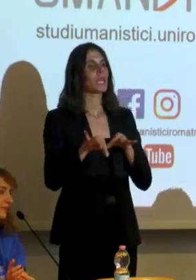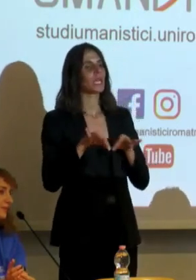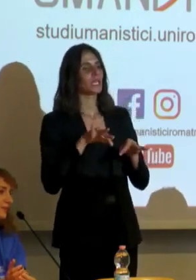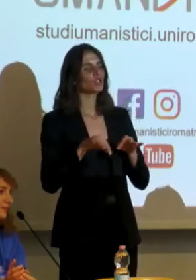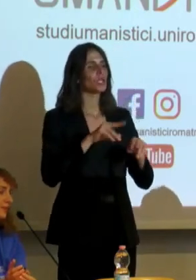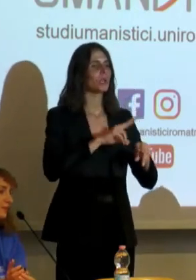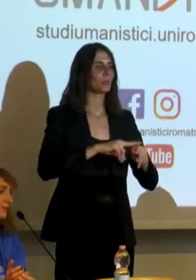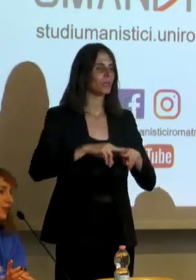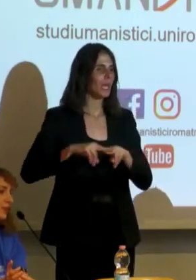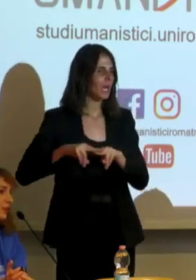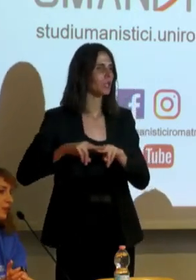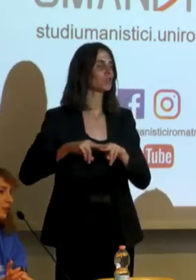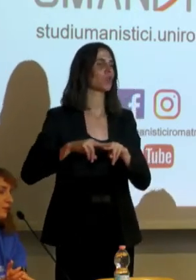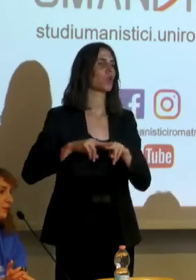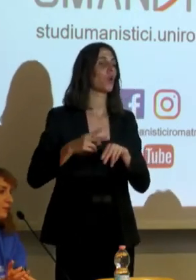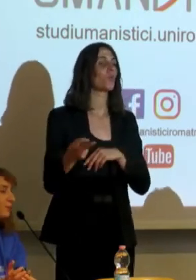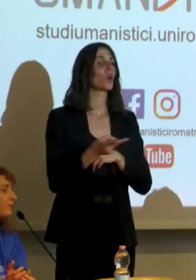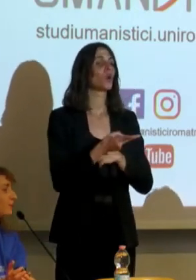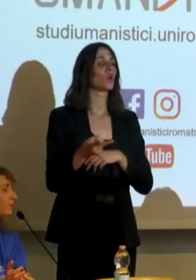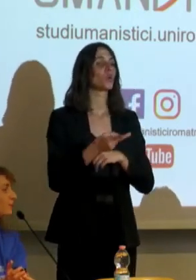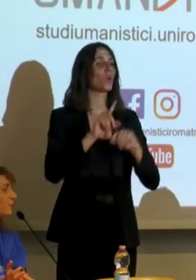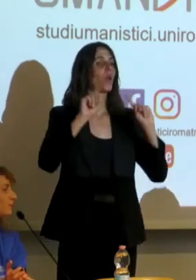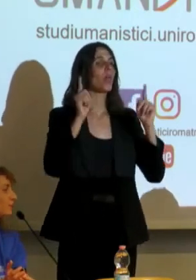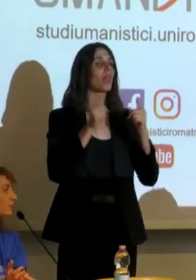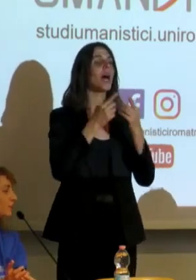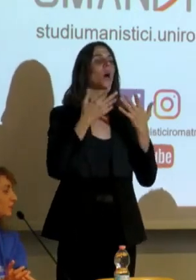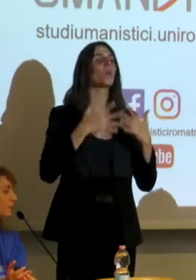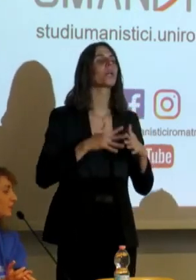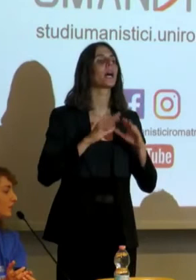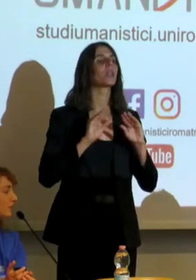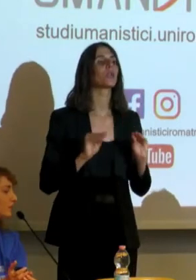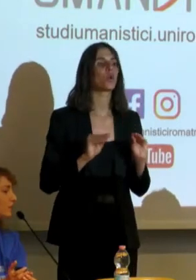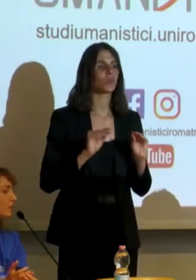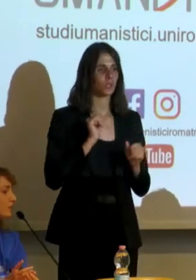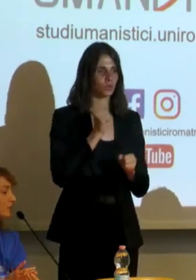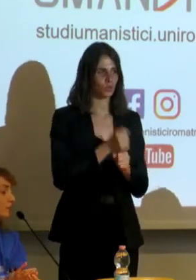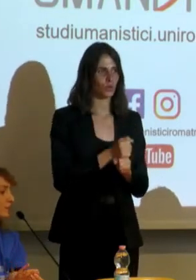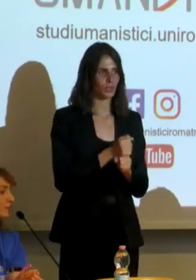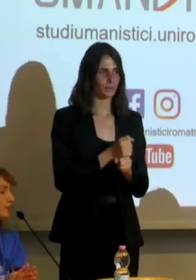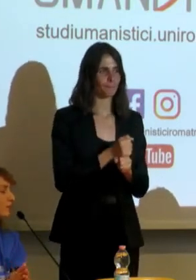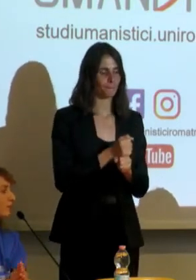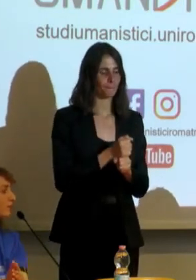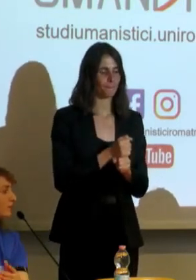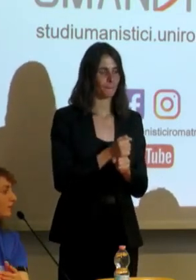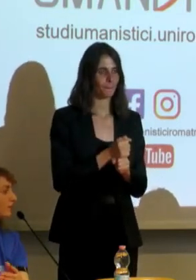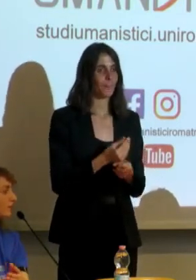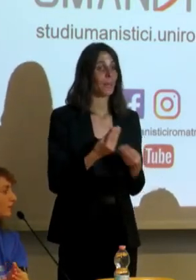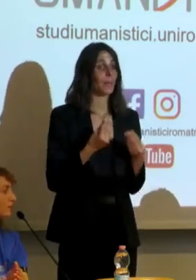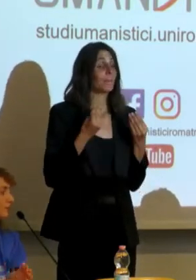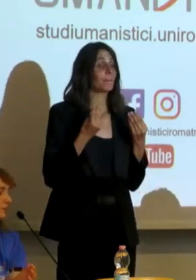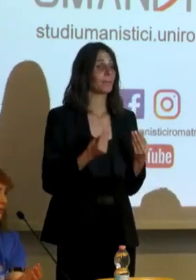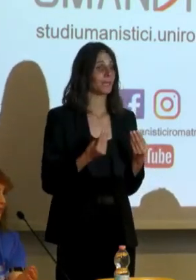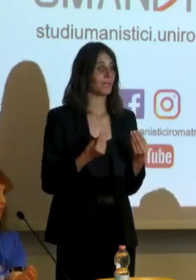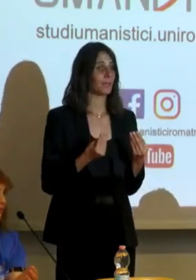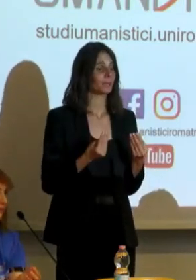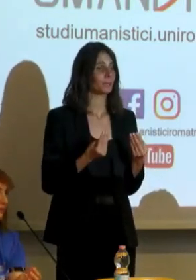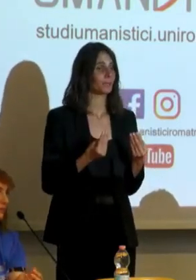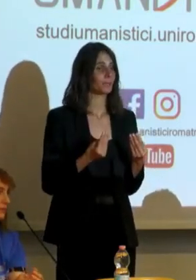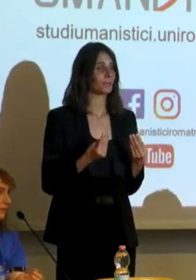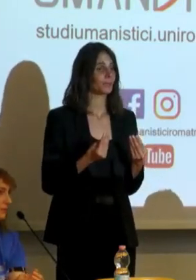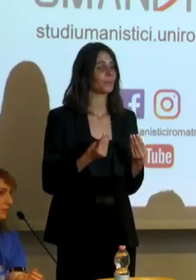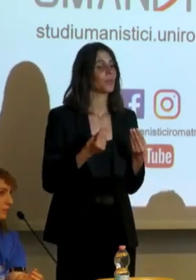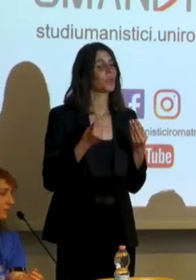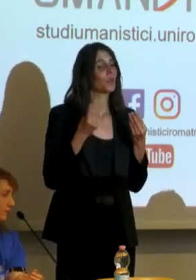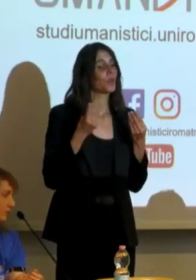sono comunque laureati e laureate tutte quante in storia. Perché appunto questa è una serie di quelle